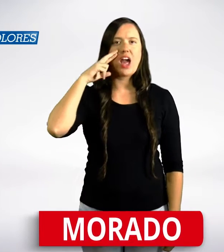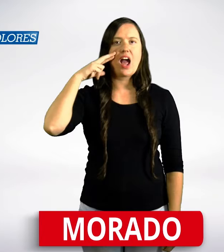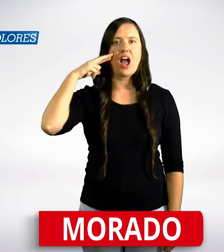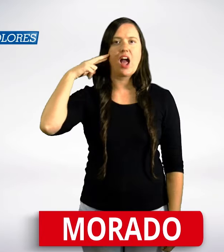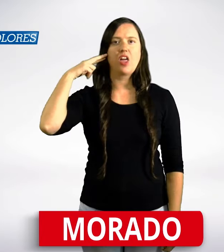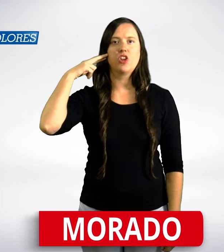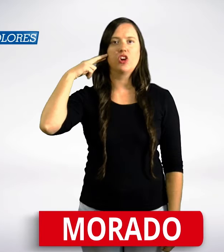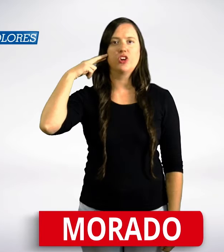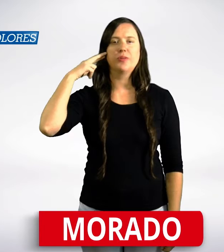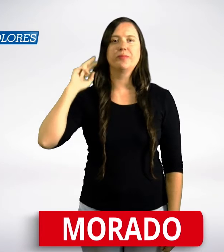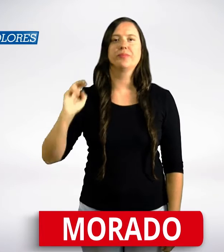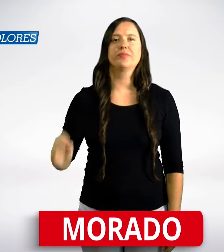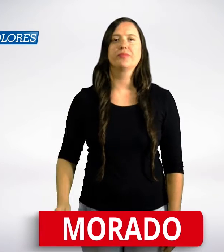Morado.